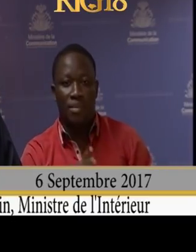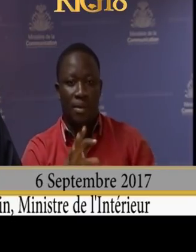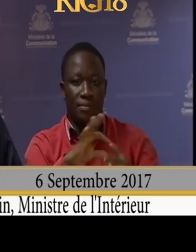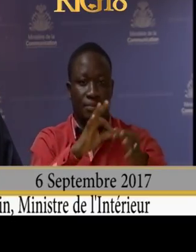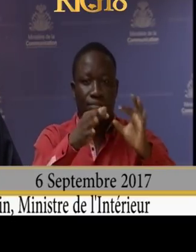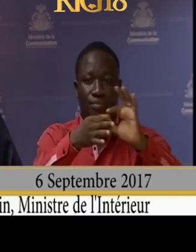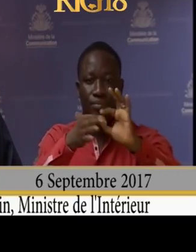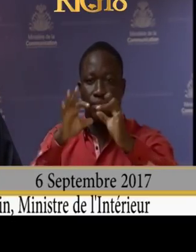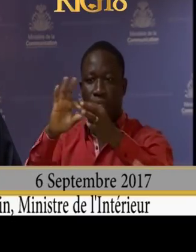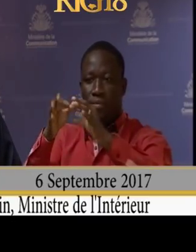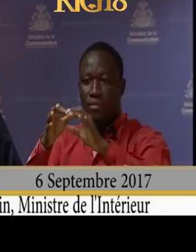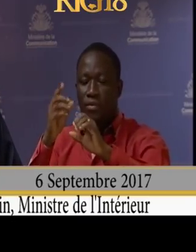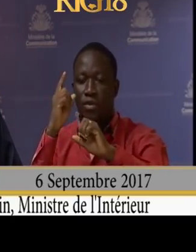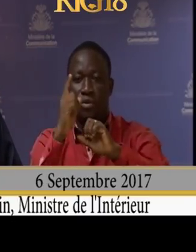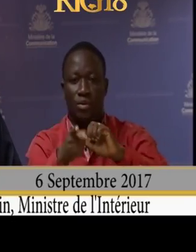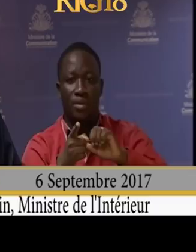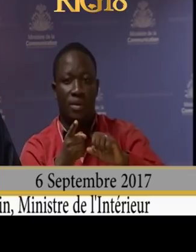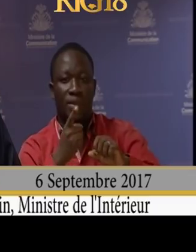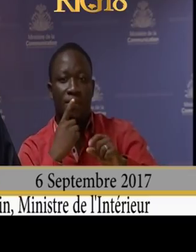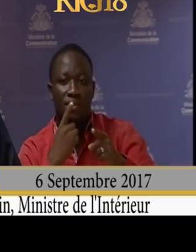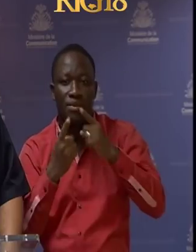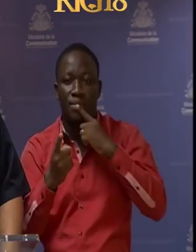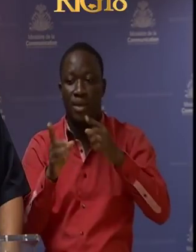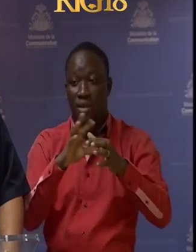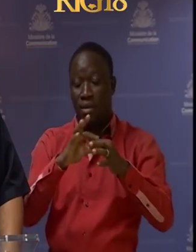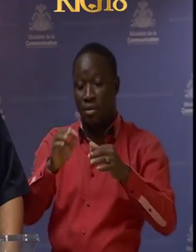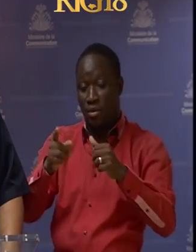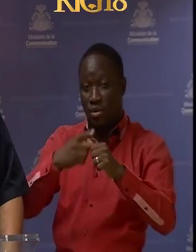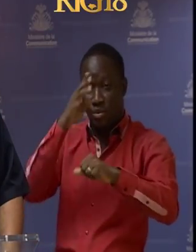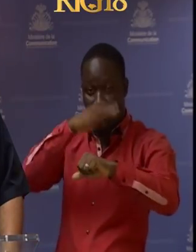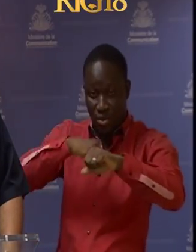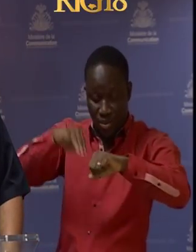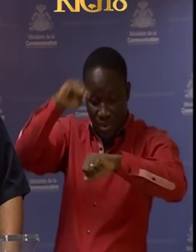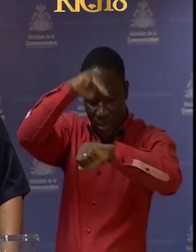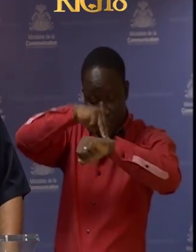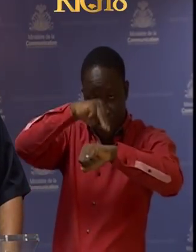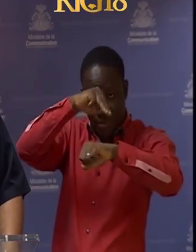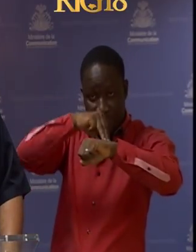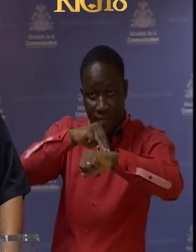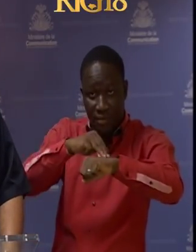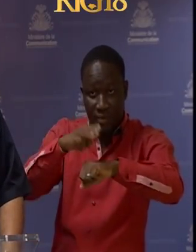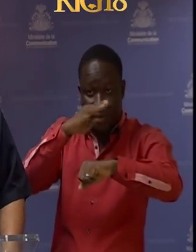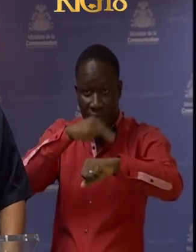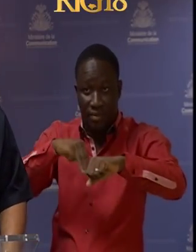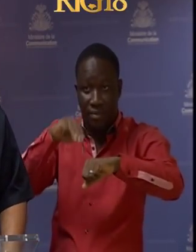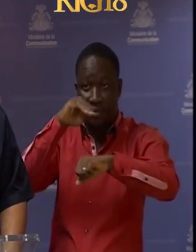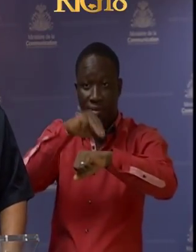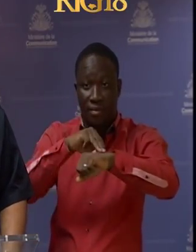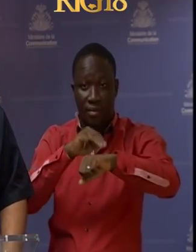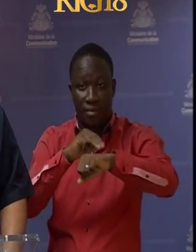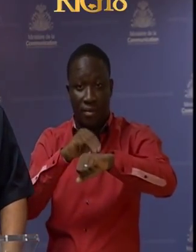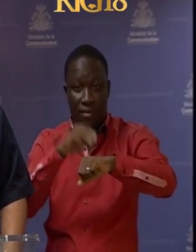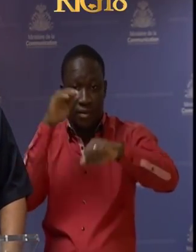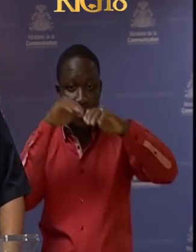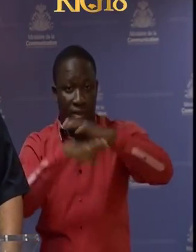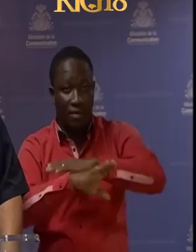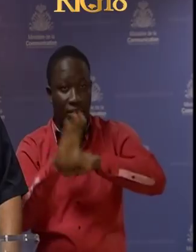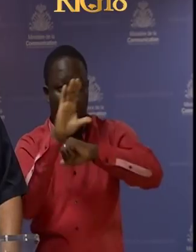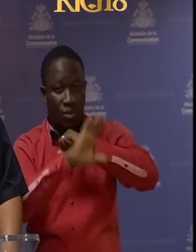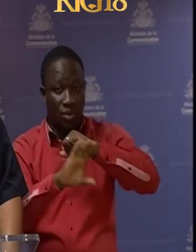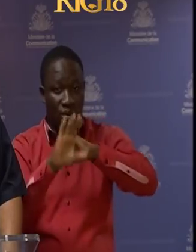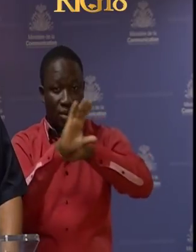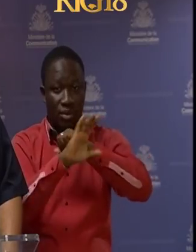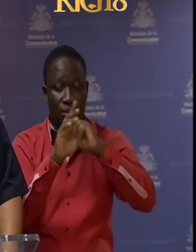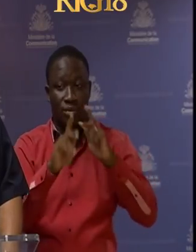là. D'abord, on parlait de premier ministre, de ministre et intérieur avec protection civile qui